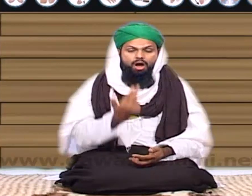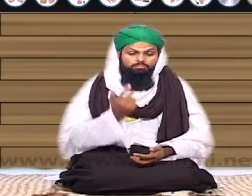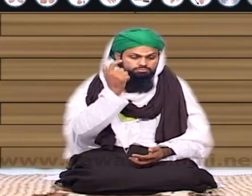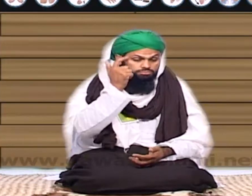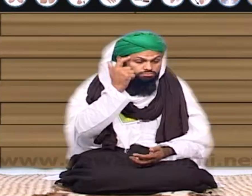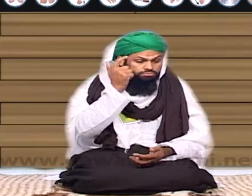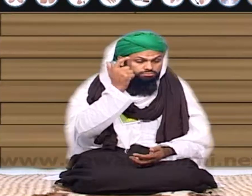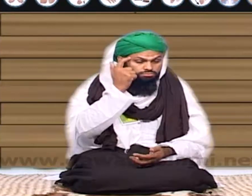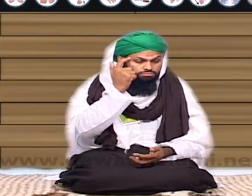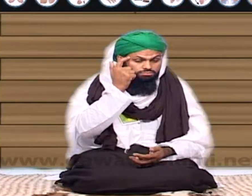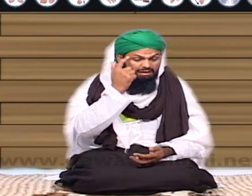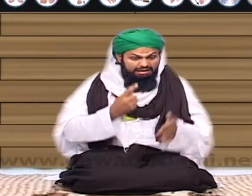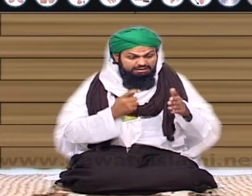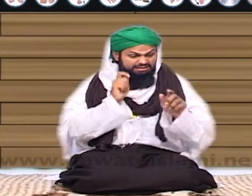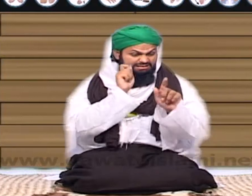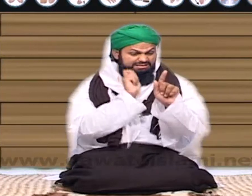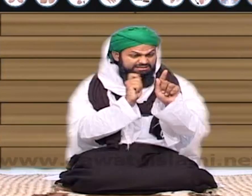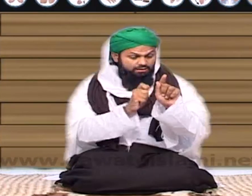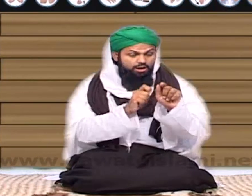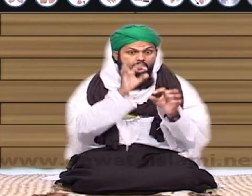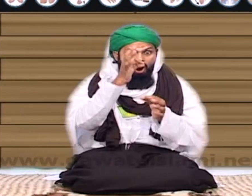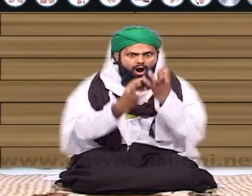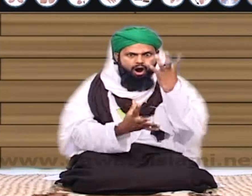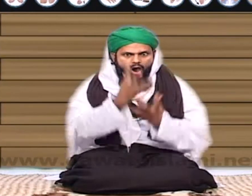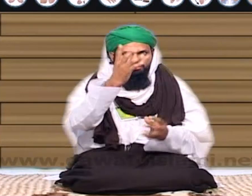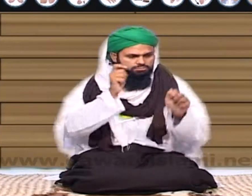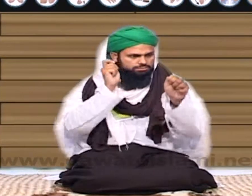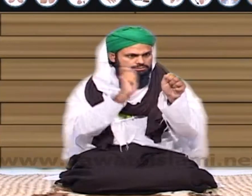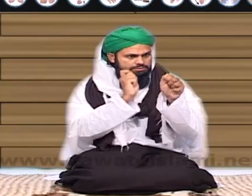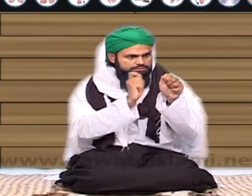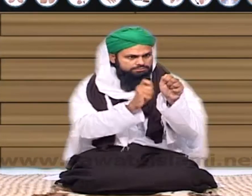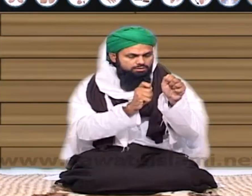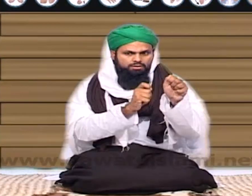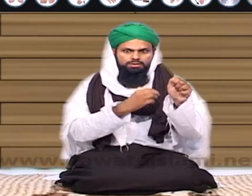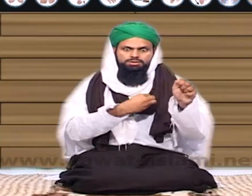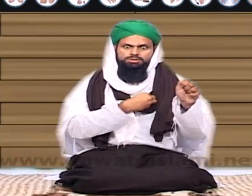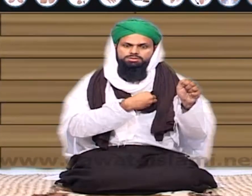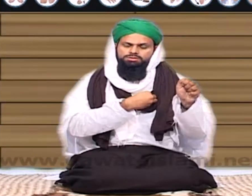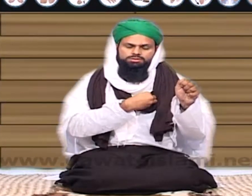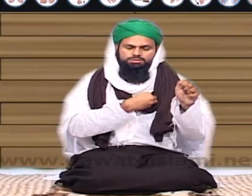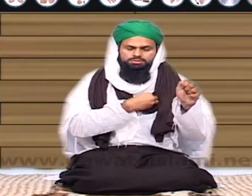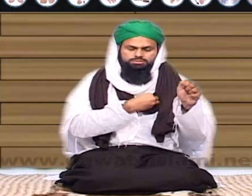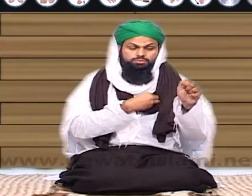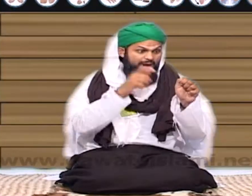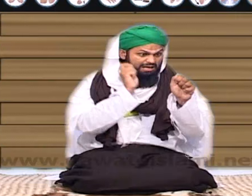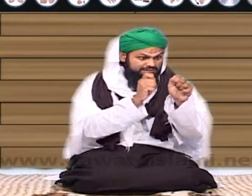پھراتے۔ تو آپ ذرا سوچئے کہ کیل، اور وہ بھی آگ کی کیل، ایک